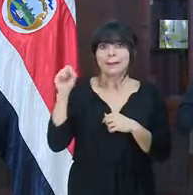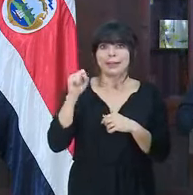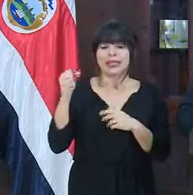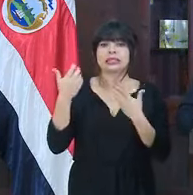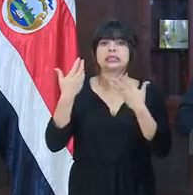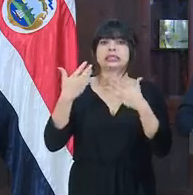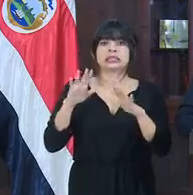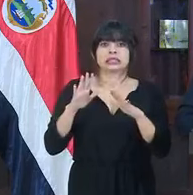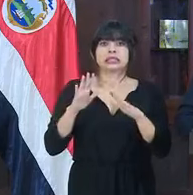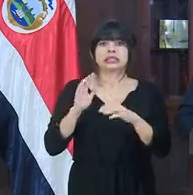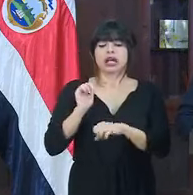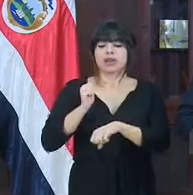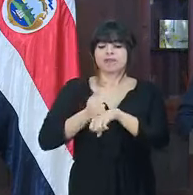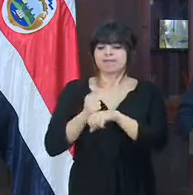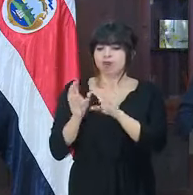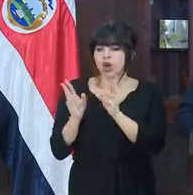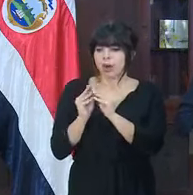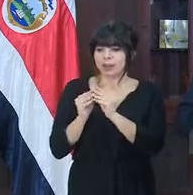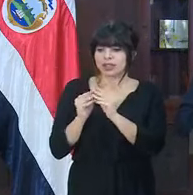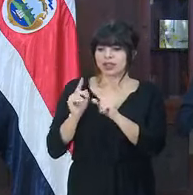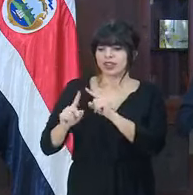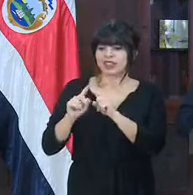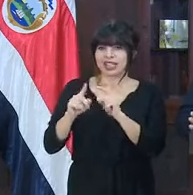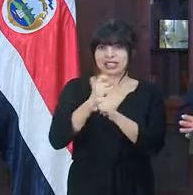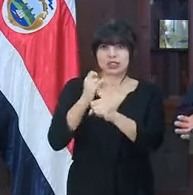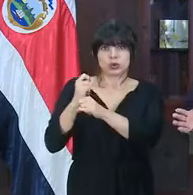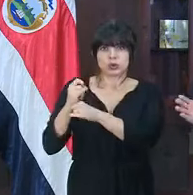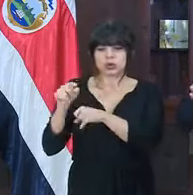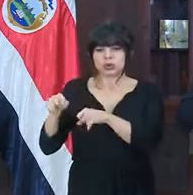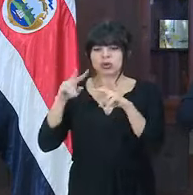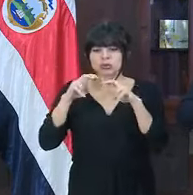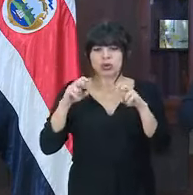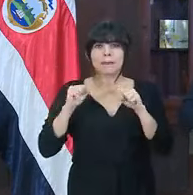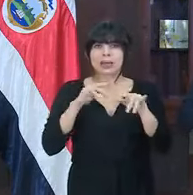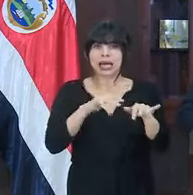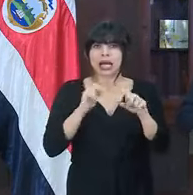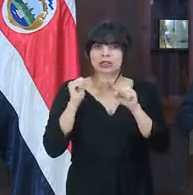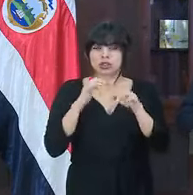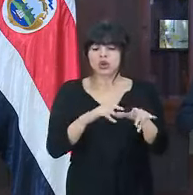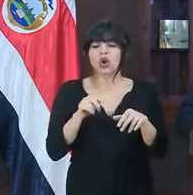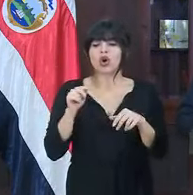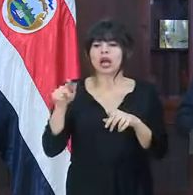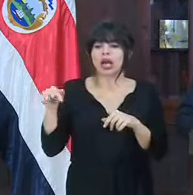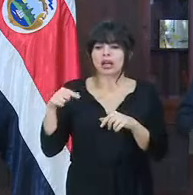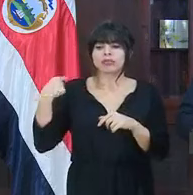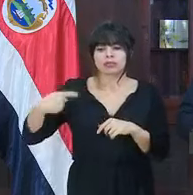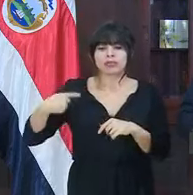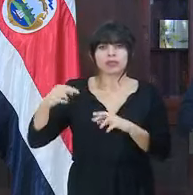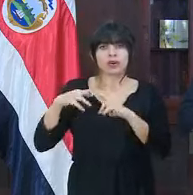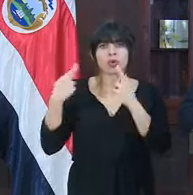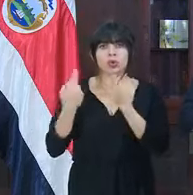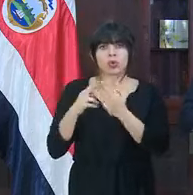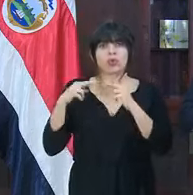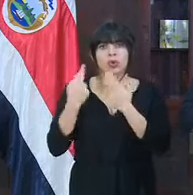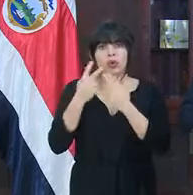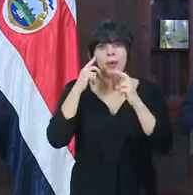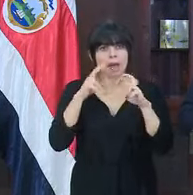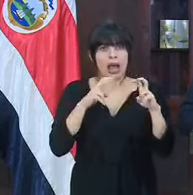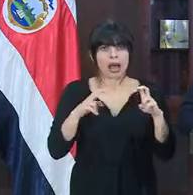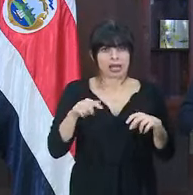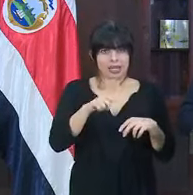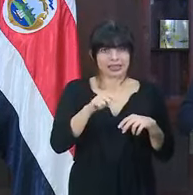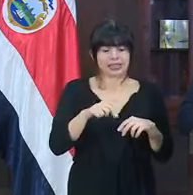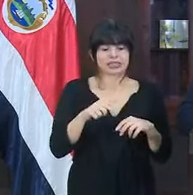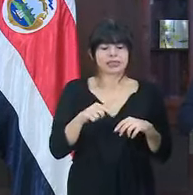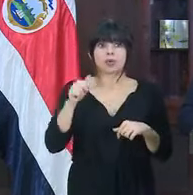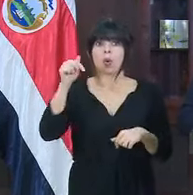la Comisión Interinstitucional que analiza los flujos migratorios y ha venido reuniéndose periódicamente. Hoy